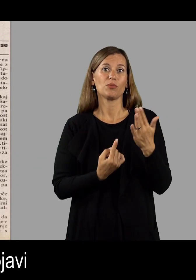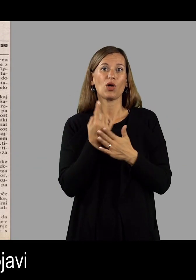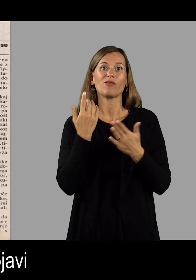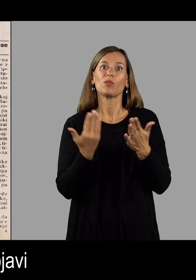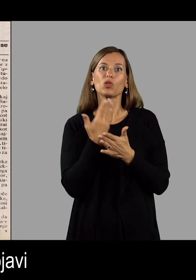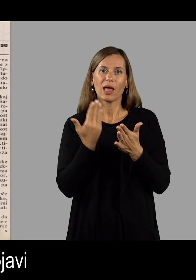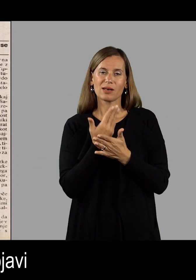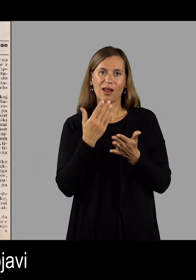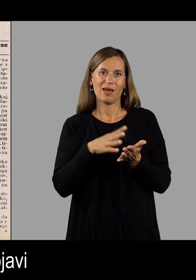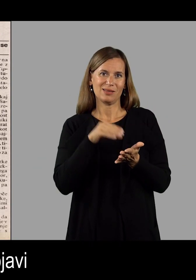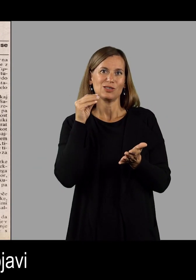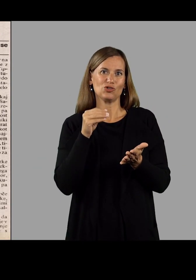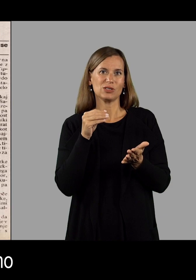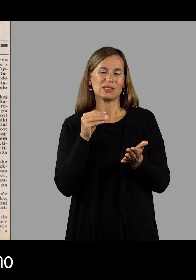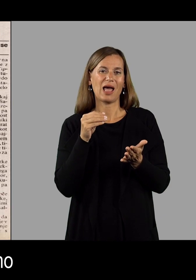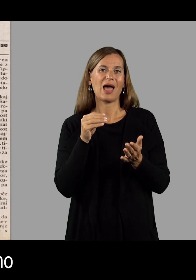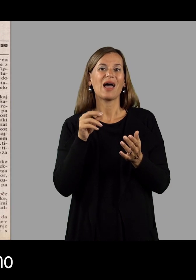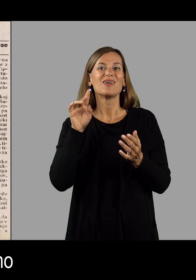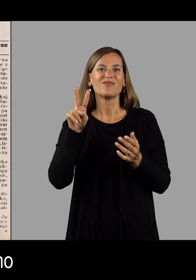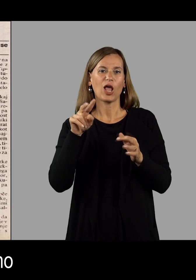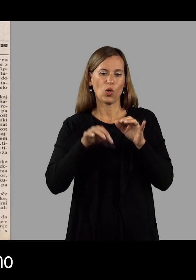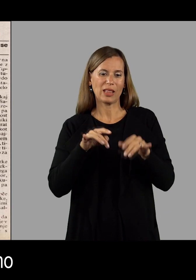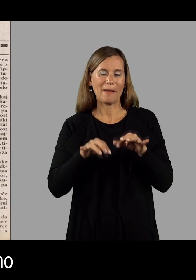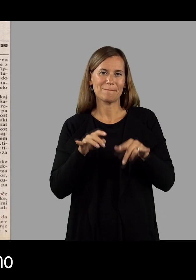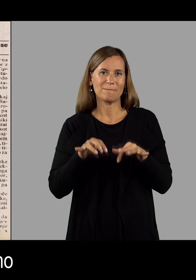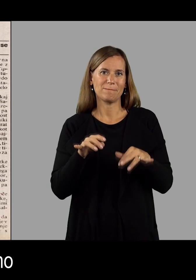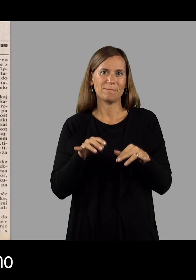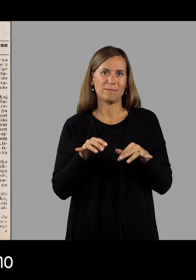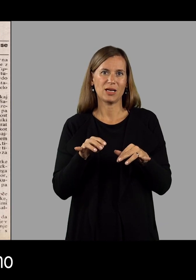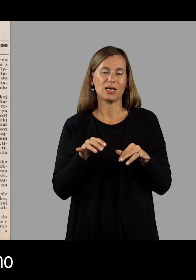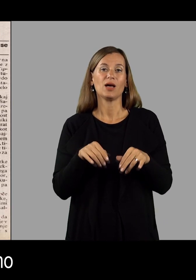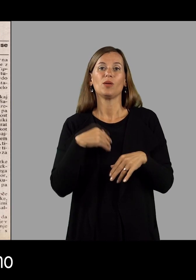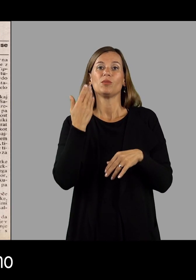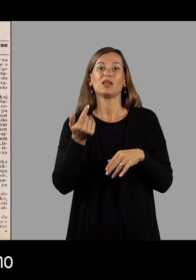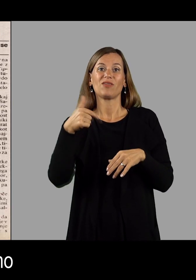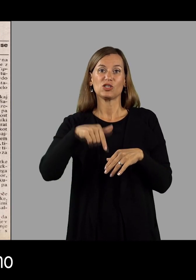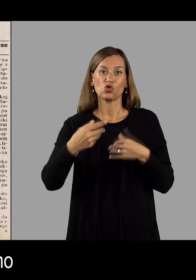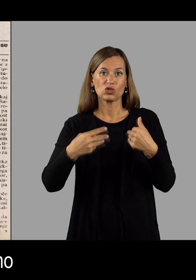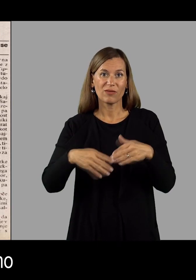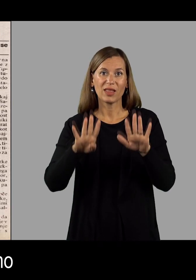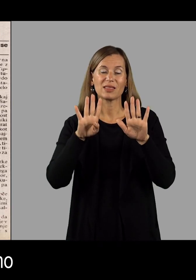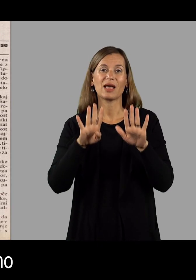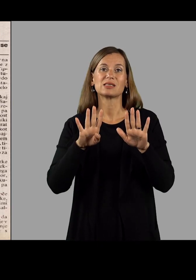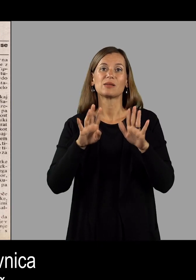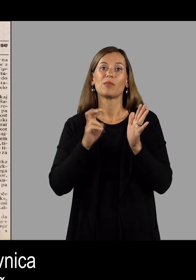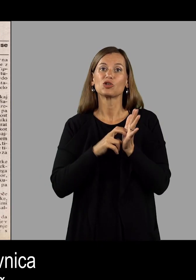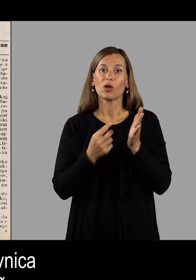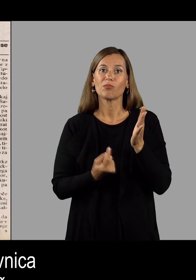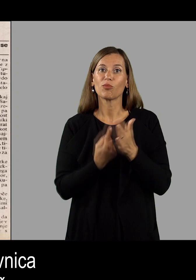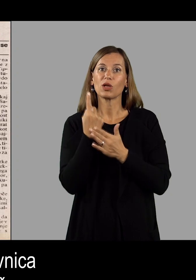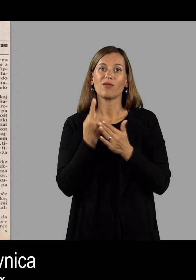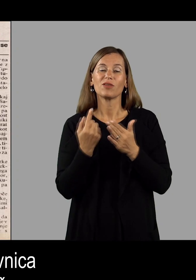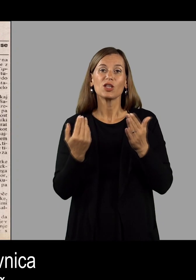bi moralo biti podnaslavljanje v živo z Velotypom, vendar je žal zaradi epidemije to odpadlo.